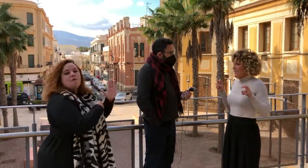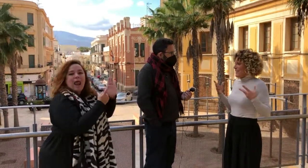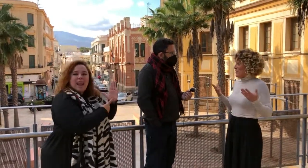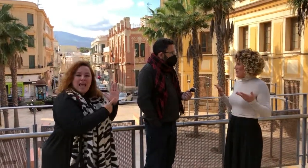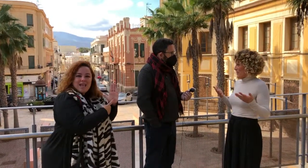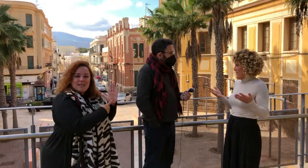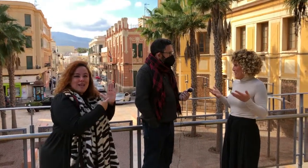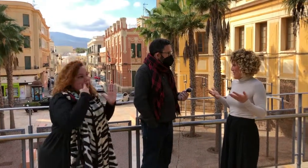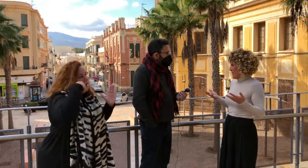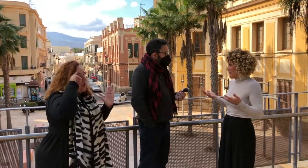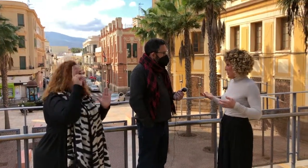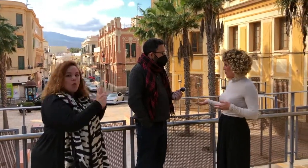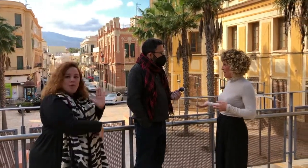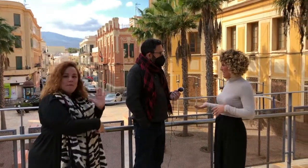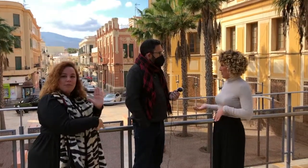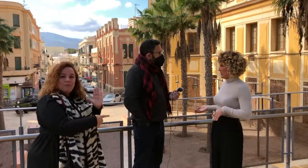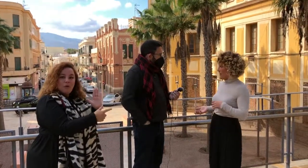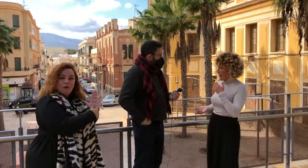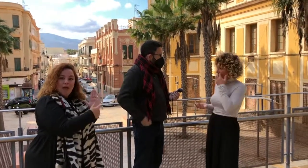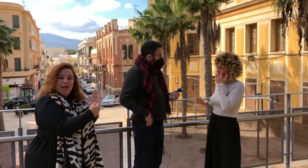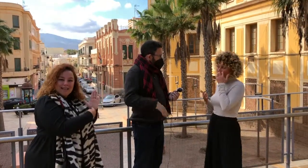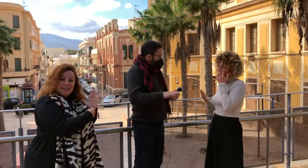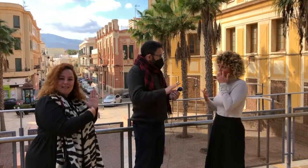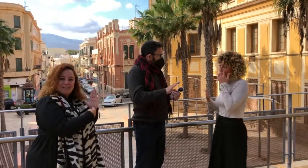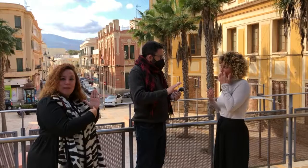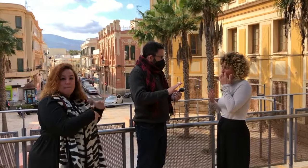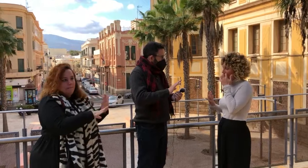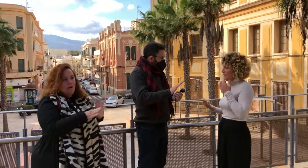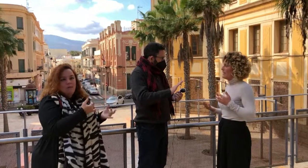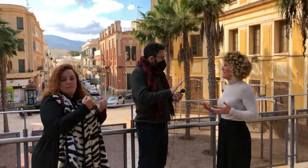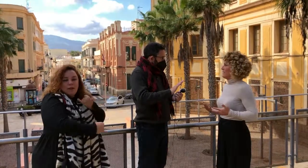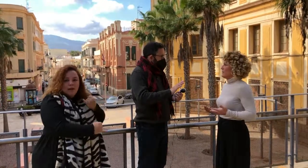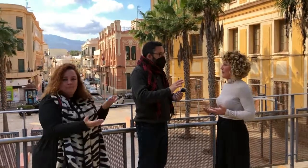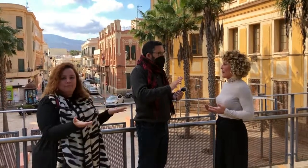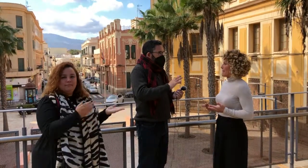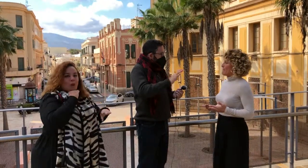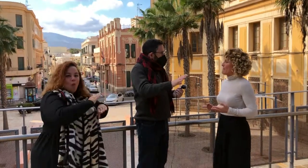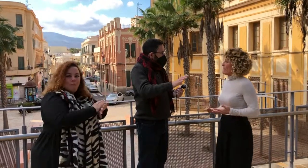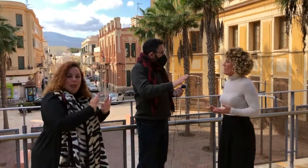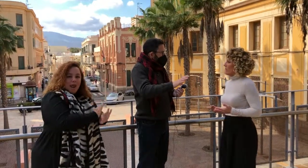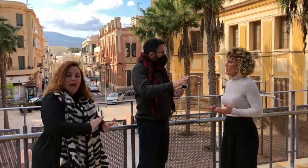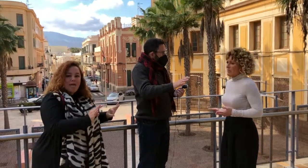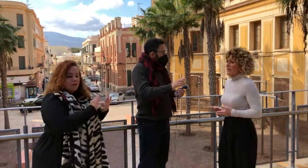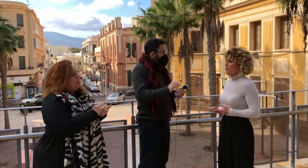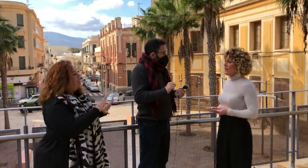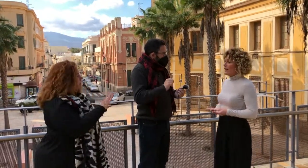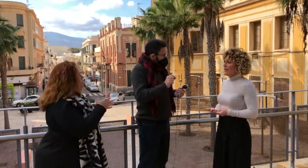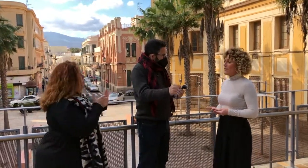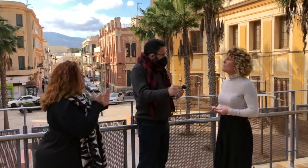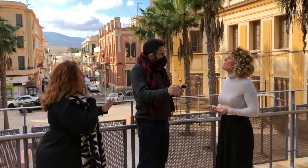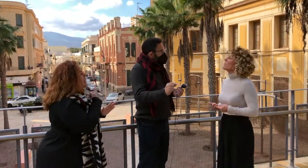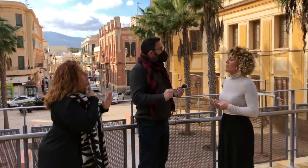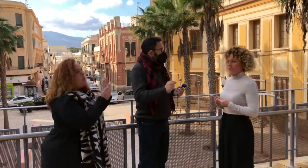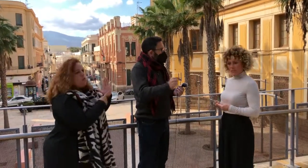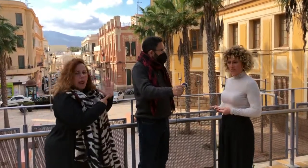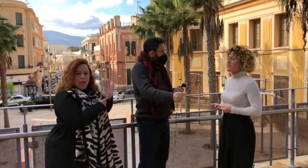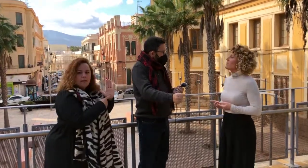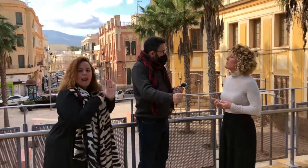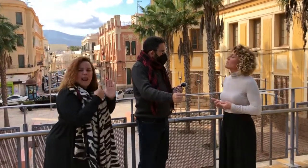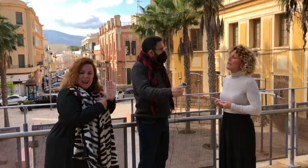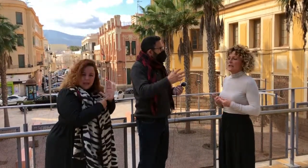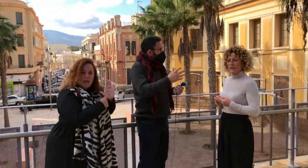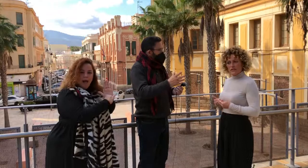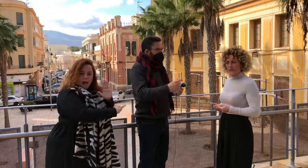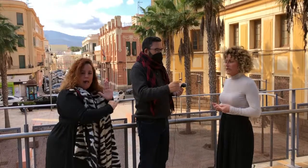no está reconocida porque no se cumple, no se lleva a cabo, es un derecho que queremos, queremos decir, hay una ley escrita,